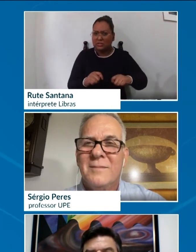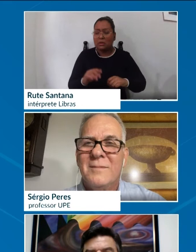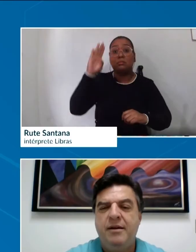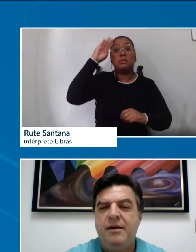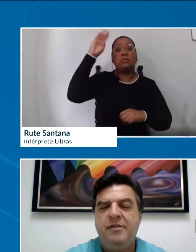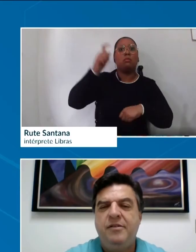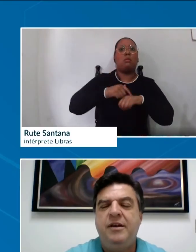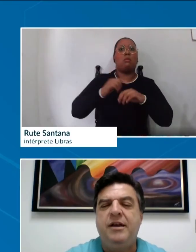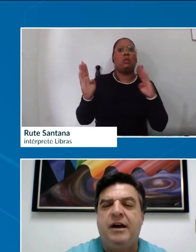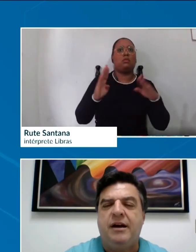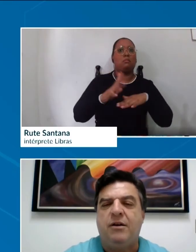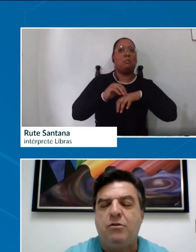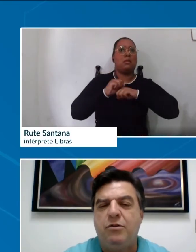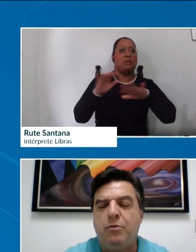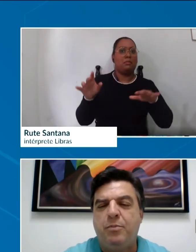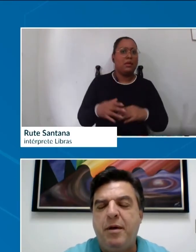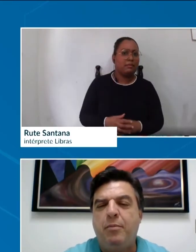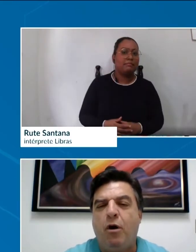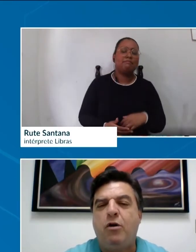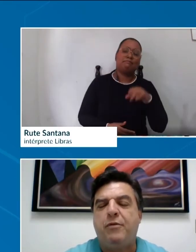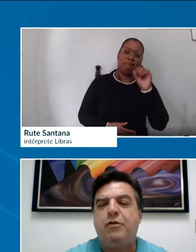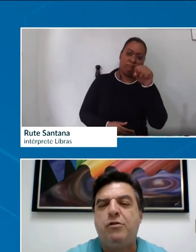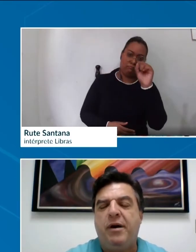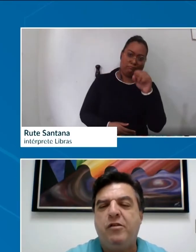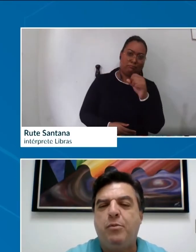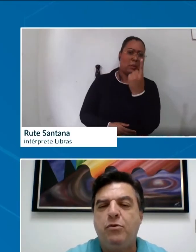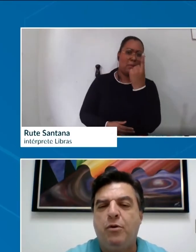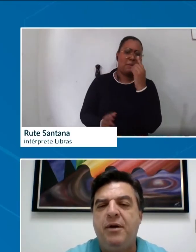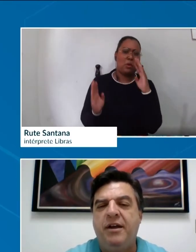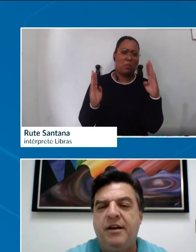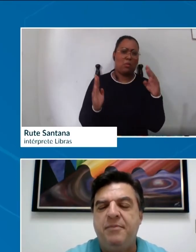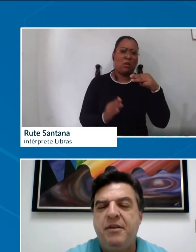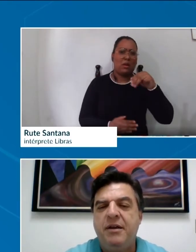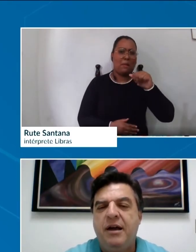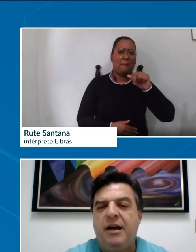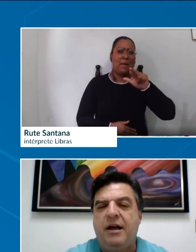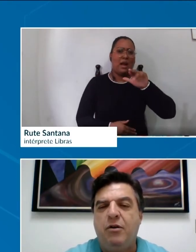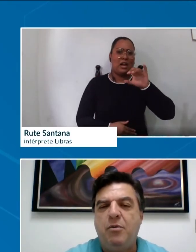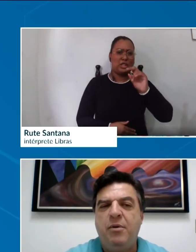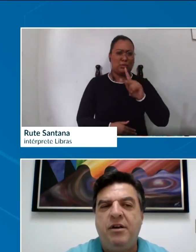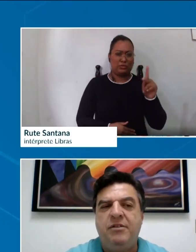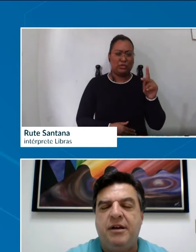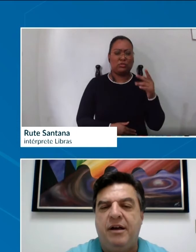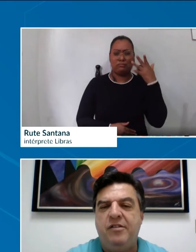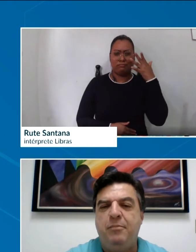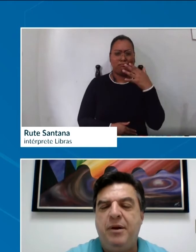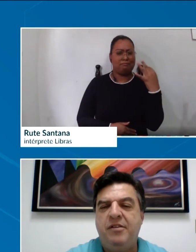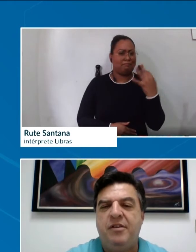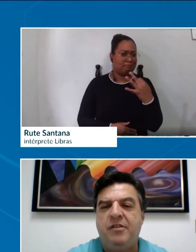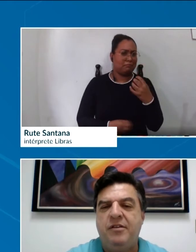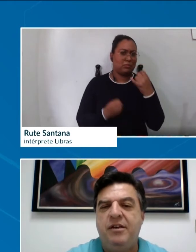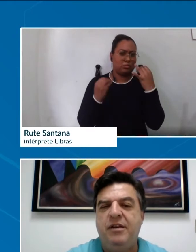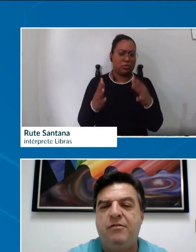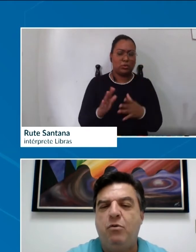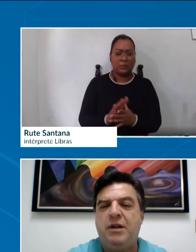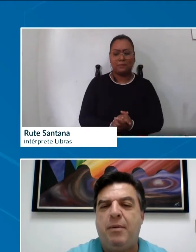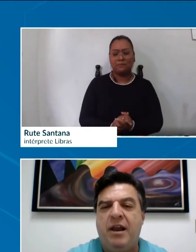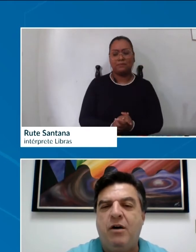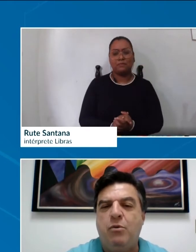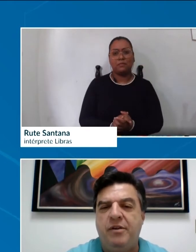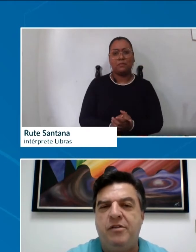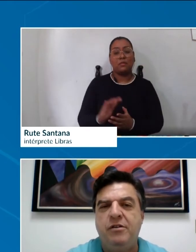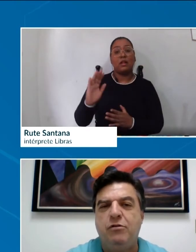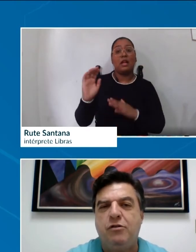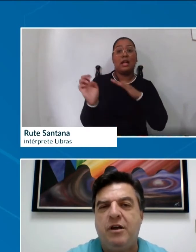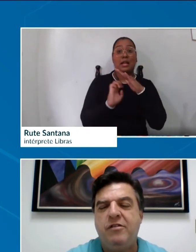Sim, no primeiro bloco, o professor Márcio apontou bem, né? Normalmente, as empresas que vão